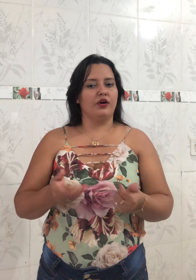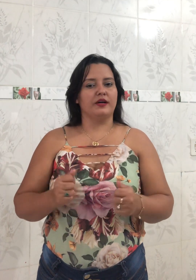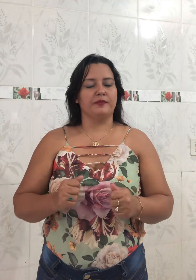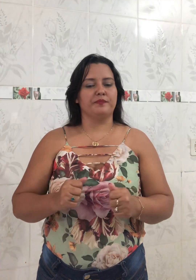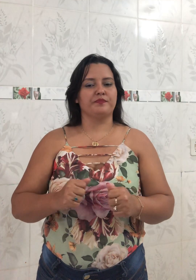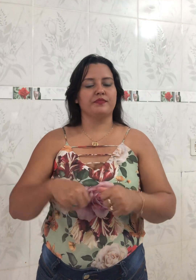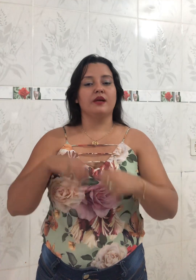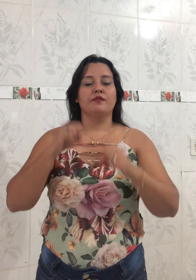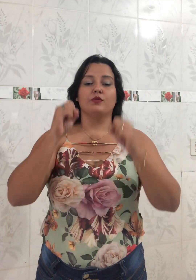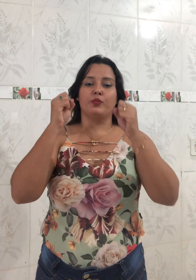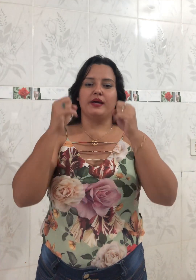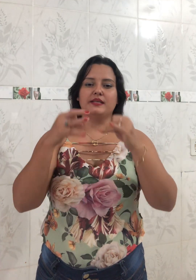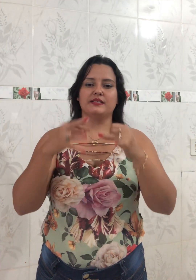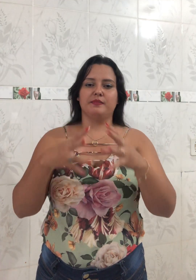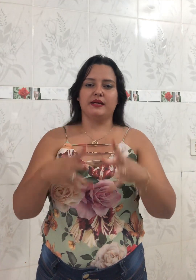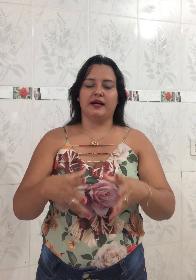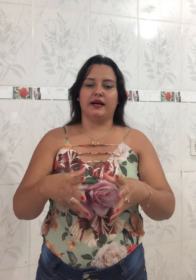agora vou explicar